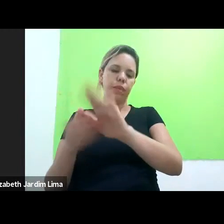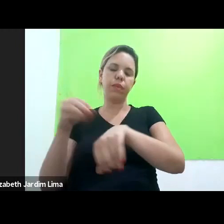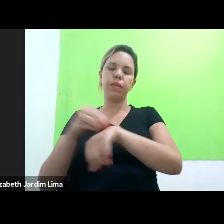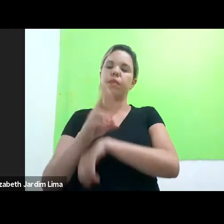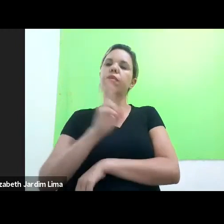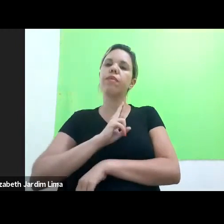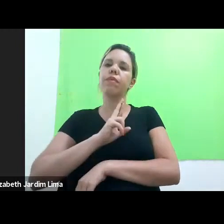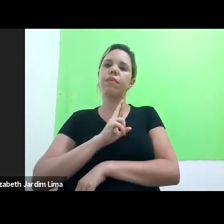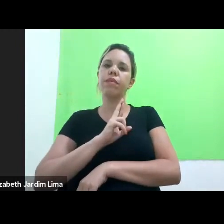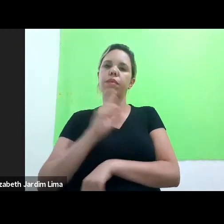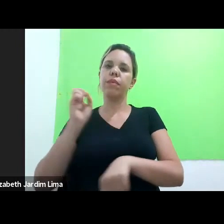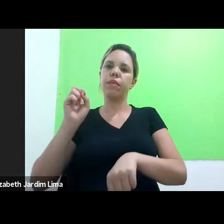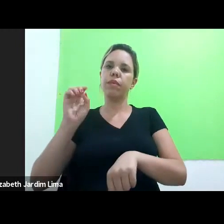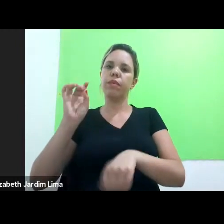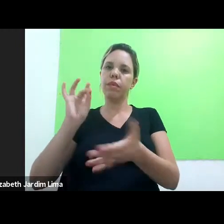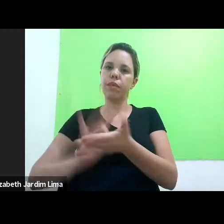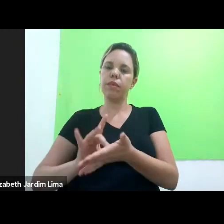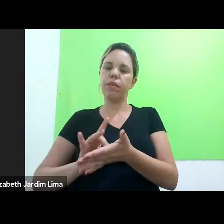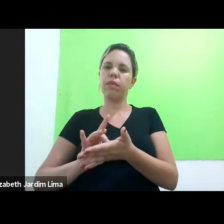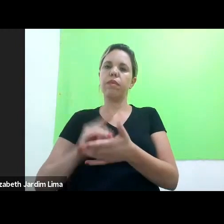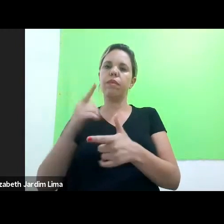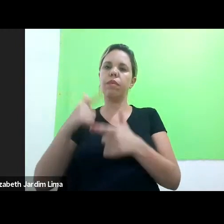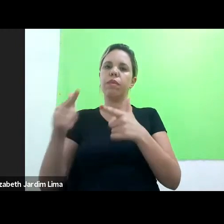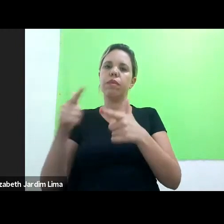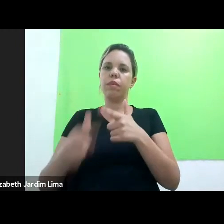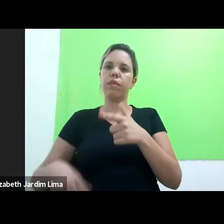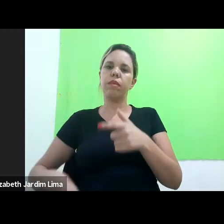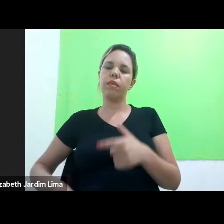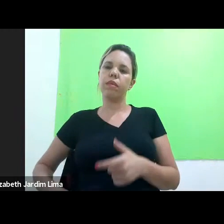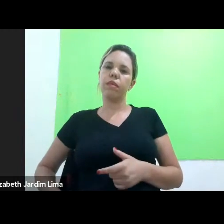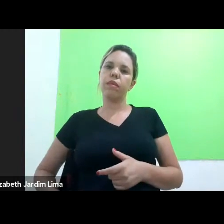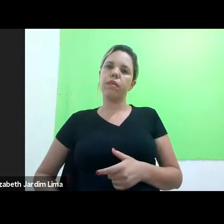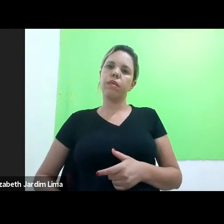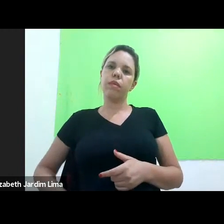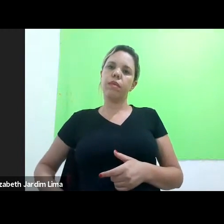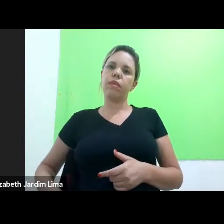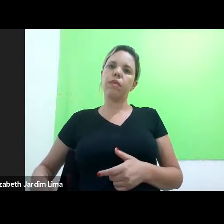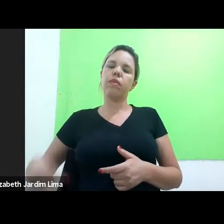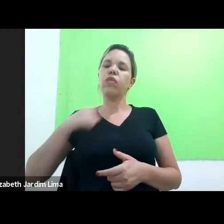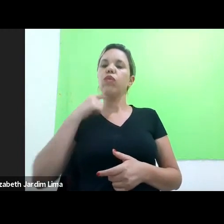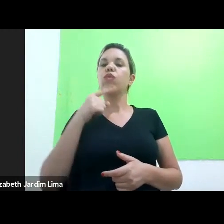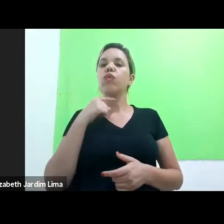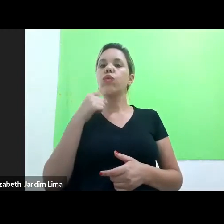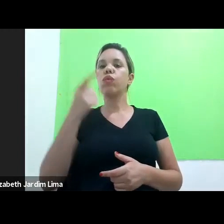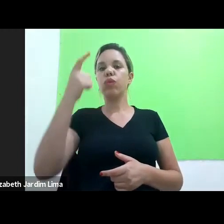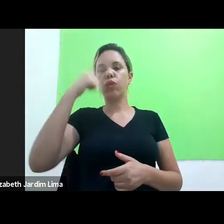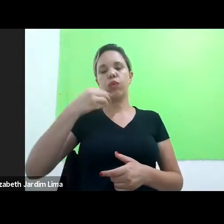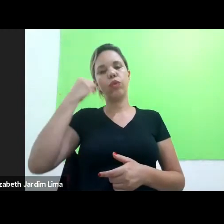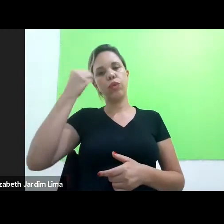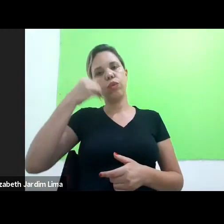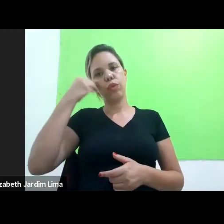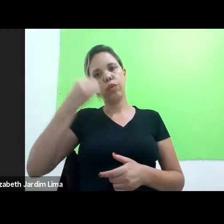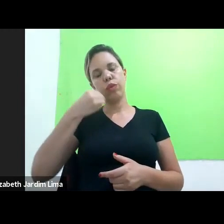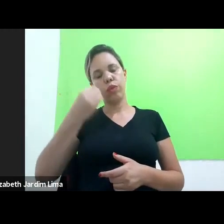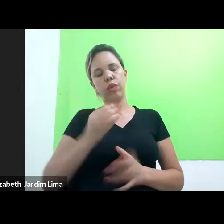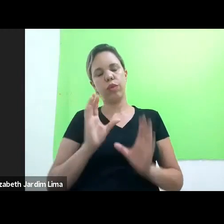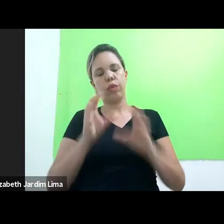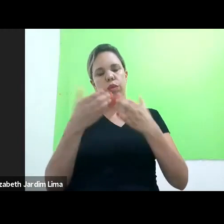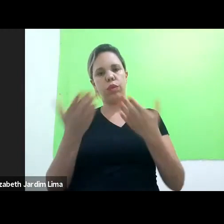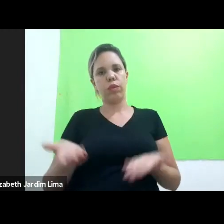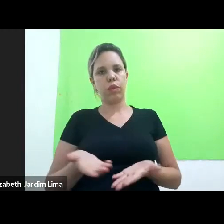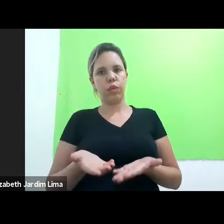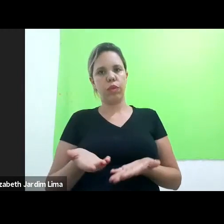respostas concretas para os problemas e questões que eu vivenciava no seio da minha comunidade.